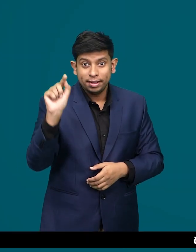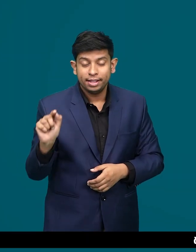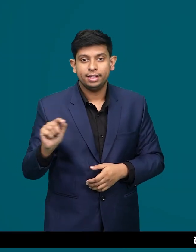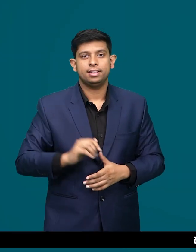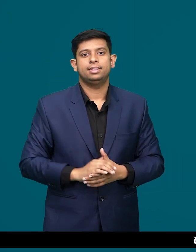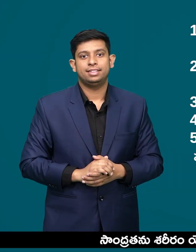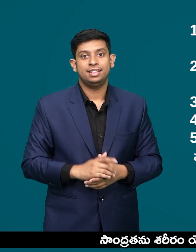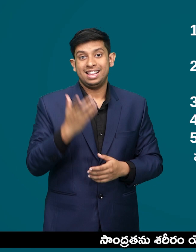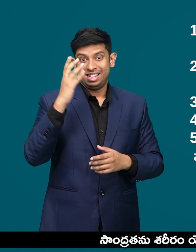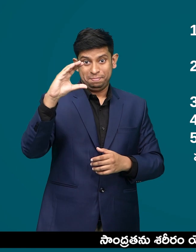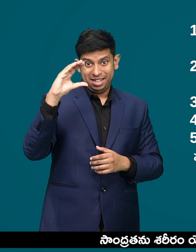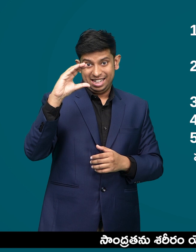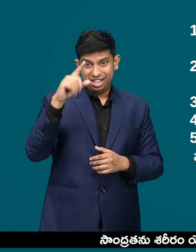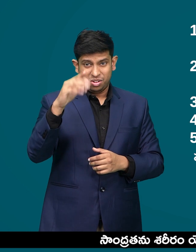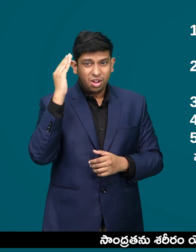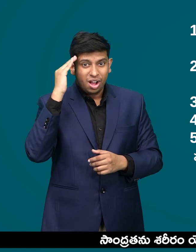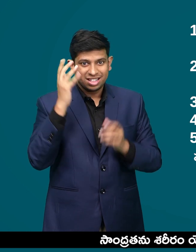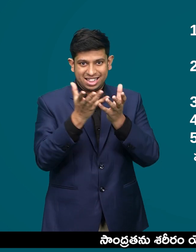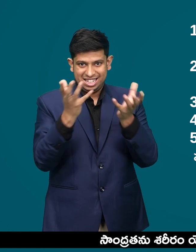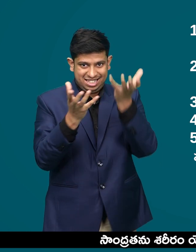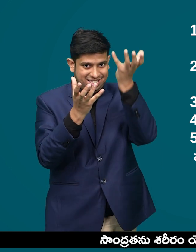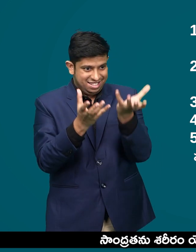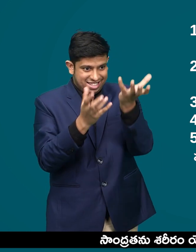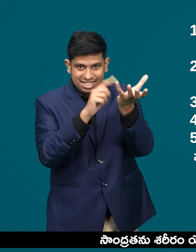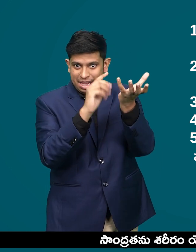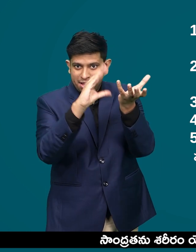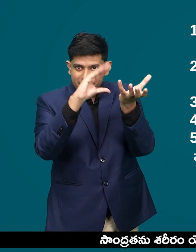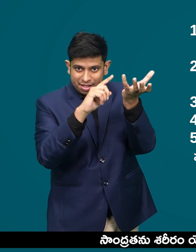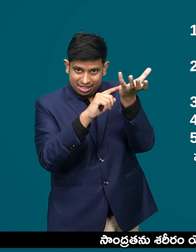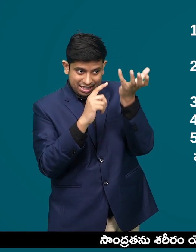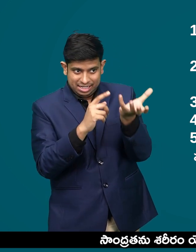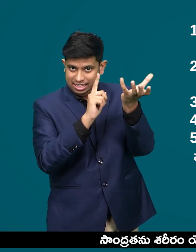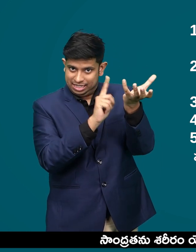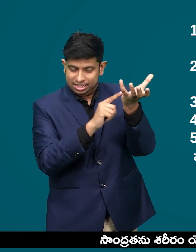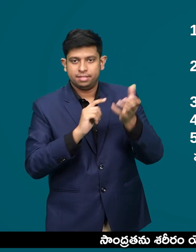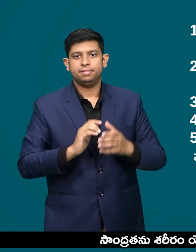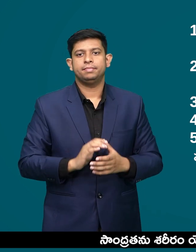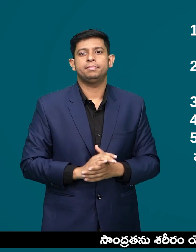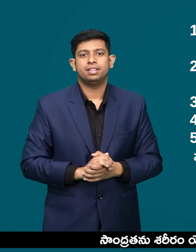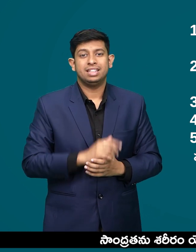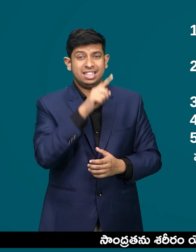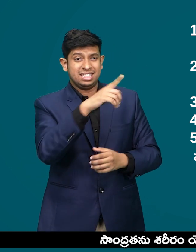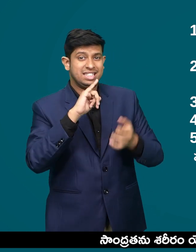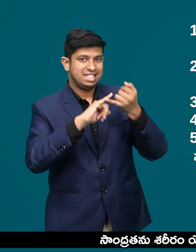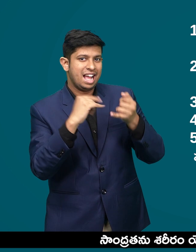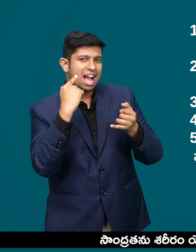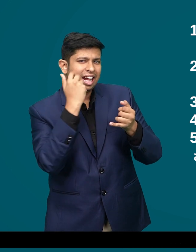గుర్తుంచుకోవలసిన అంశాలు: 1. సాంద్రతను శరీరం యొక్క యూనిట్ పరిమాణంకు ద్రవ్యరాశి